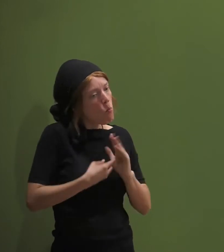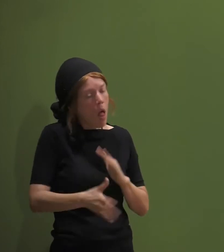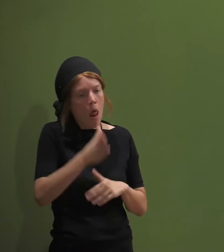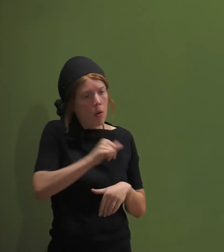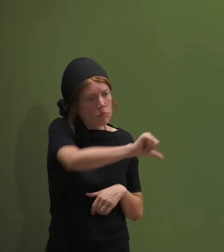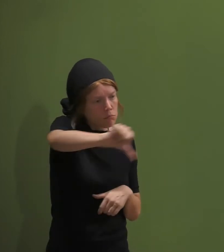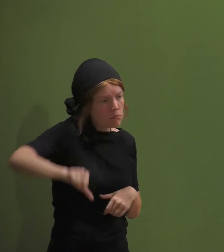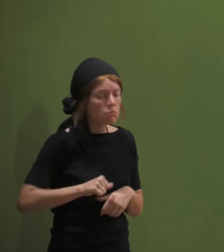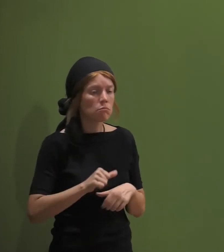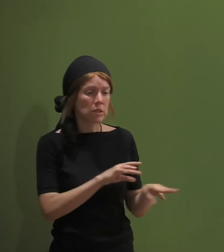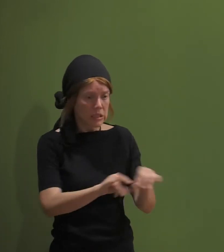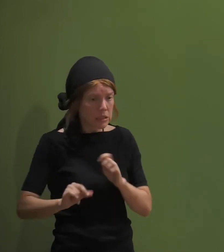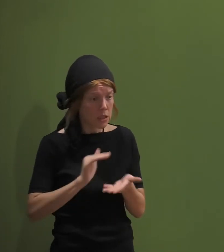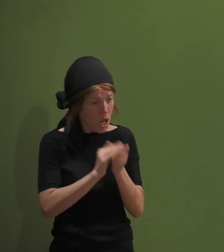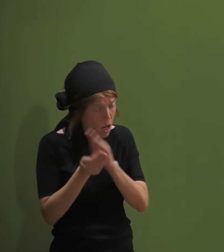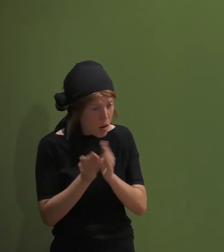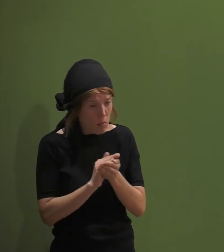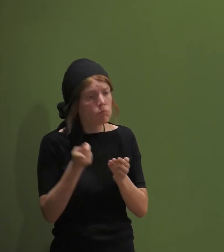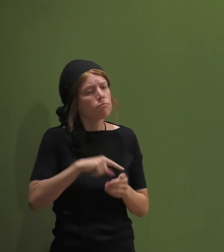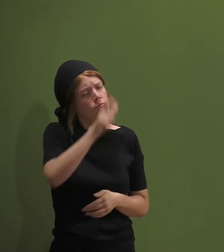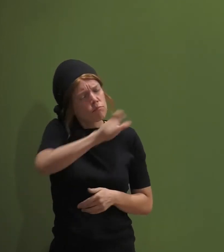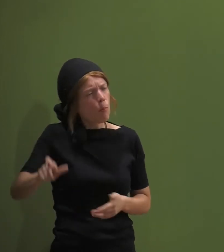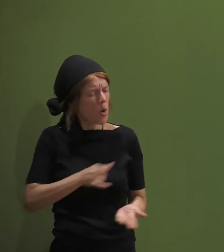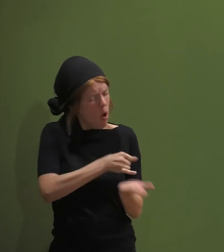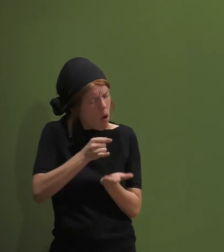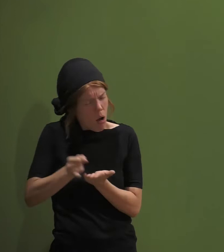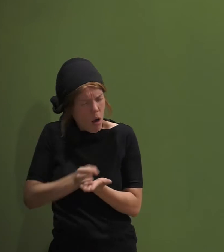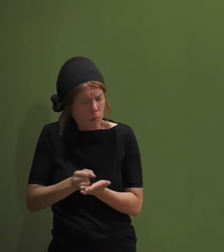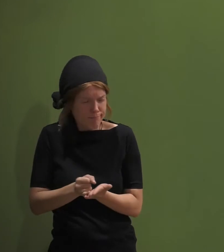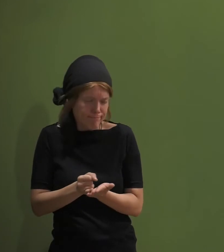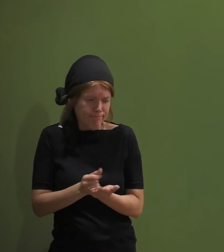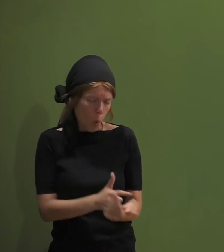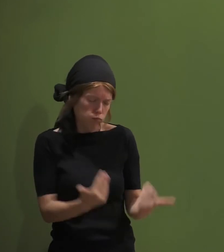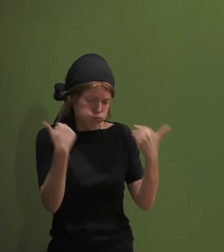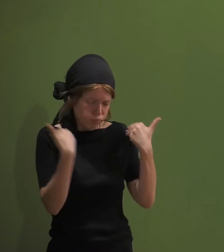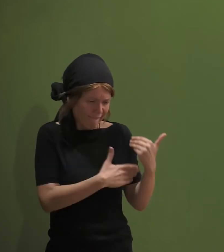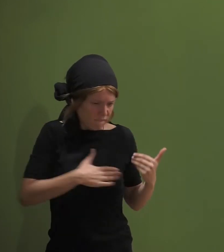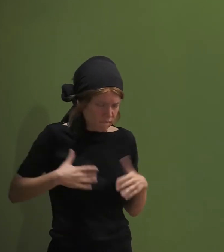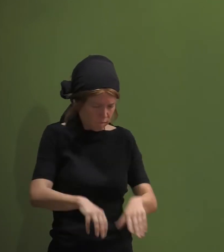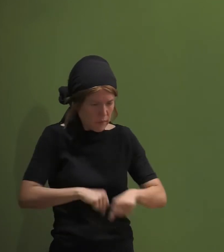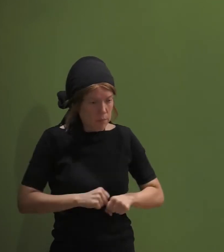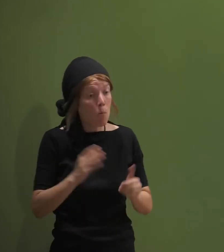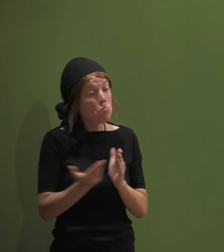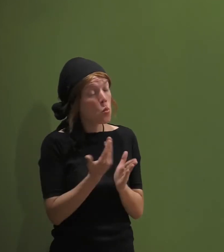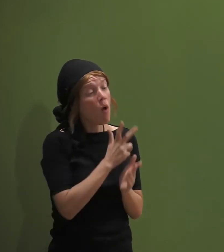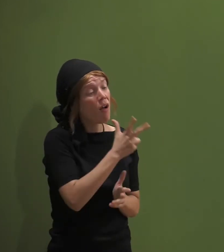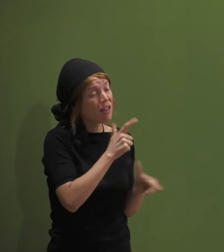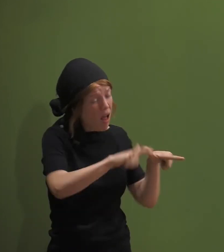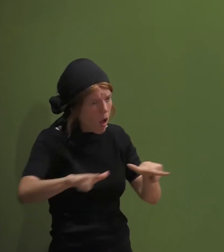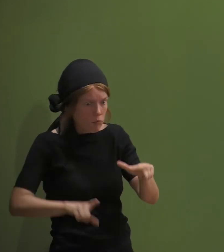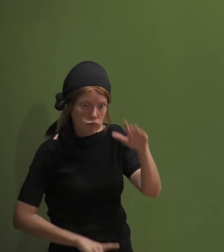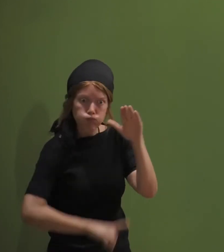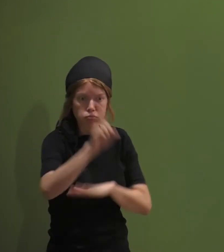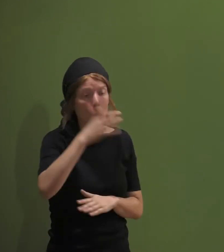regadíos de Tierra de Barros en marcha y un gran número de agricultores involucrados en riegos de iniciativa privada, las producciones por hectárea se han disparado